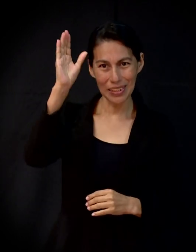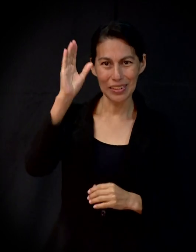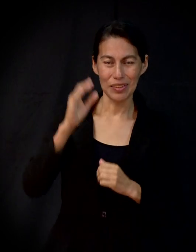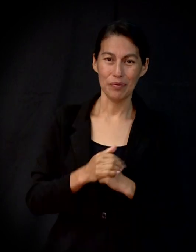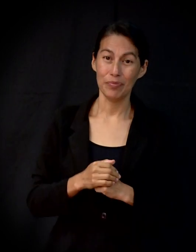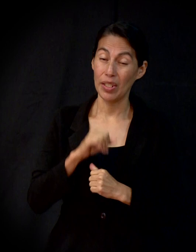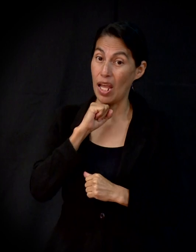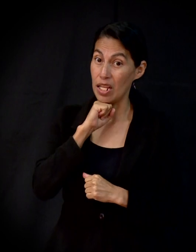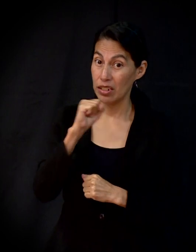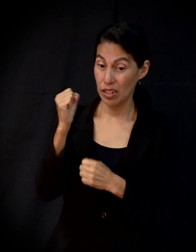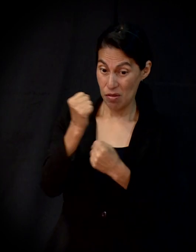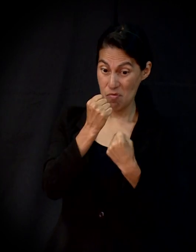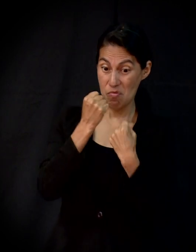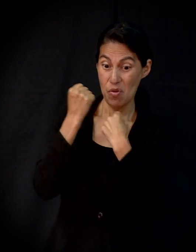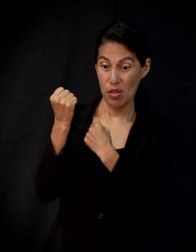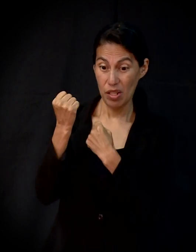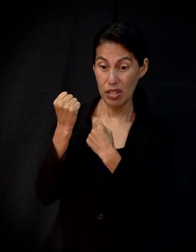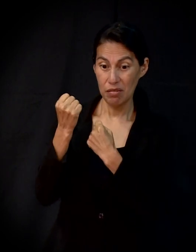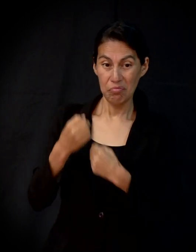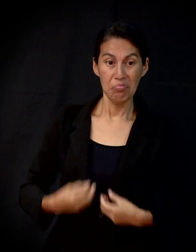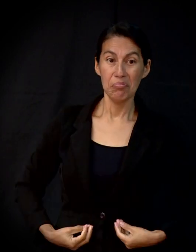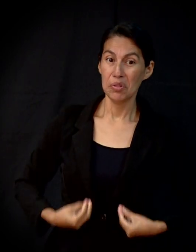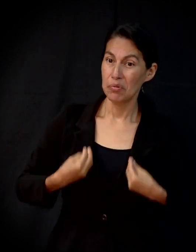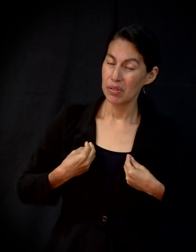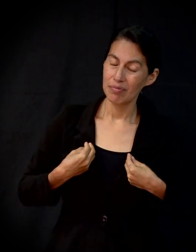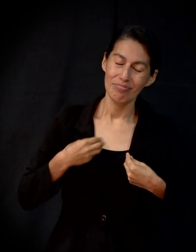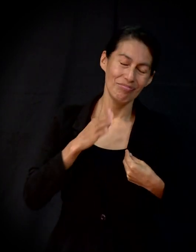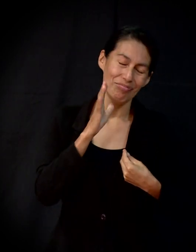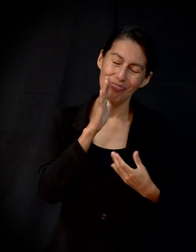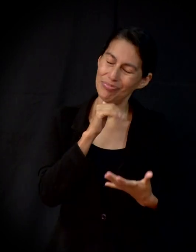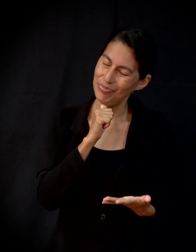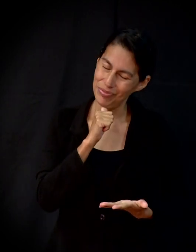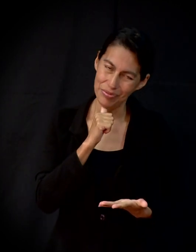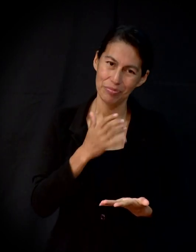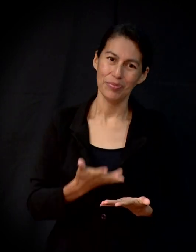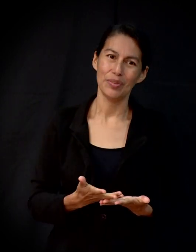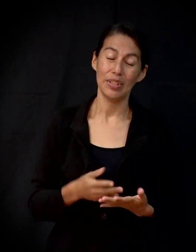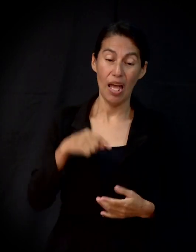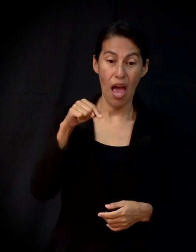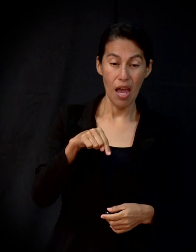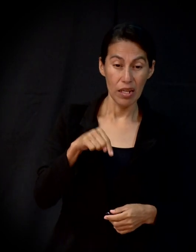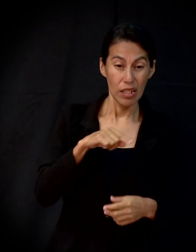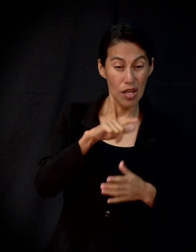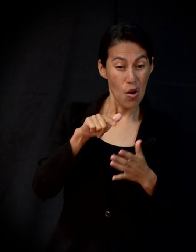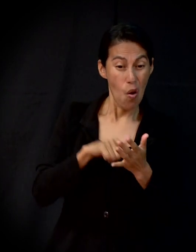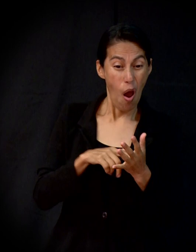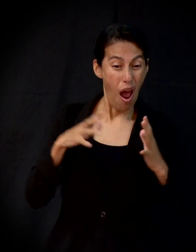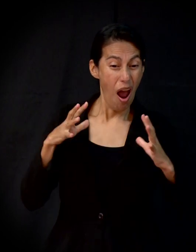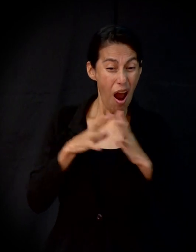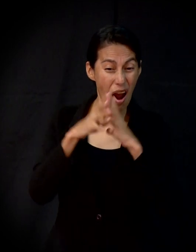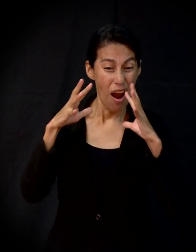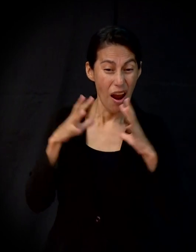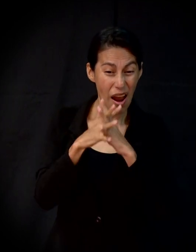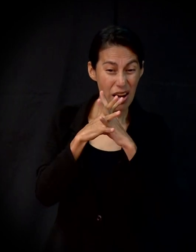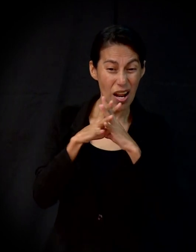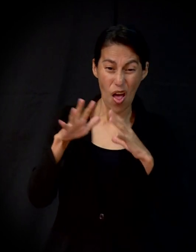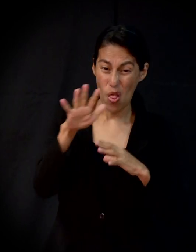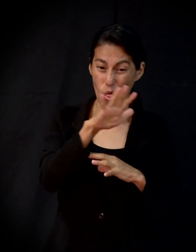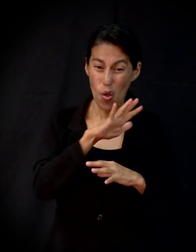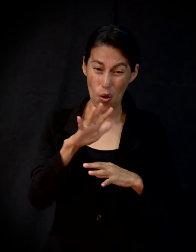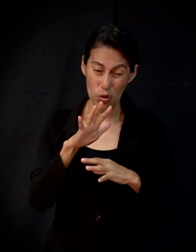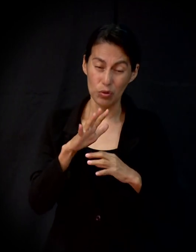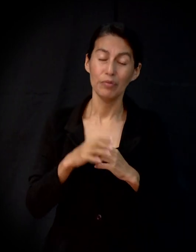Jesucristo. Y sin ese poder, no podremos sobrevivir a la gran guerra en la cual todos estamos. Así